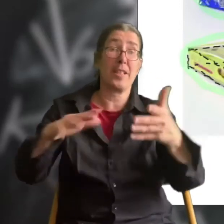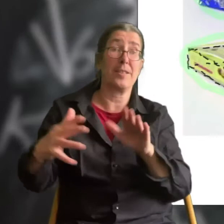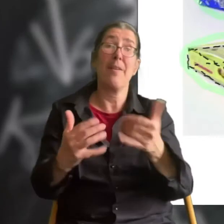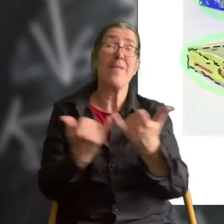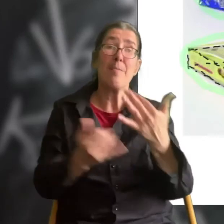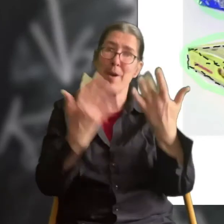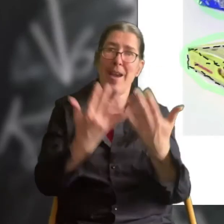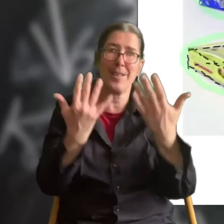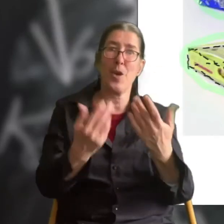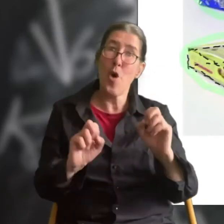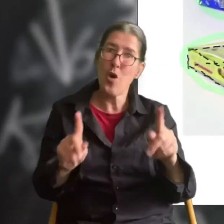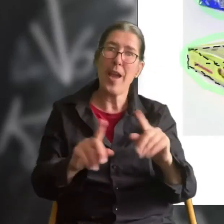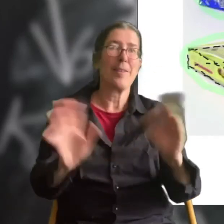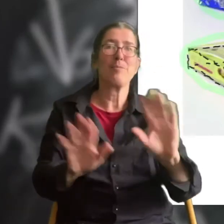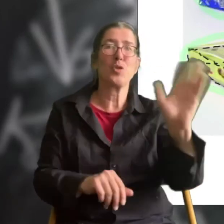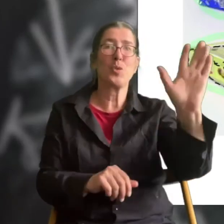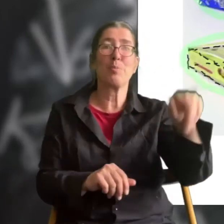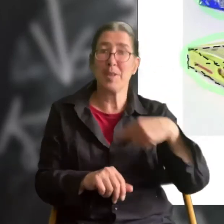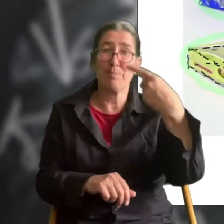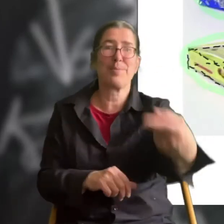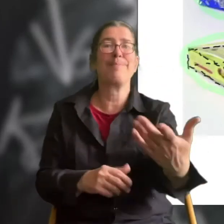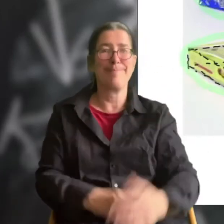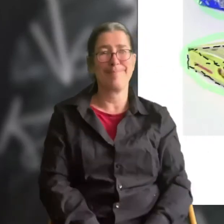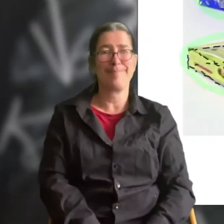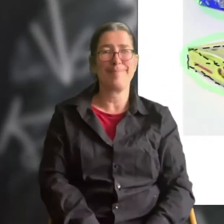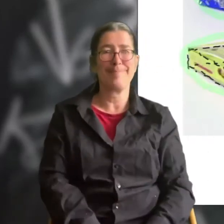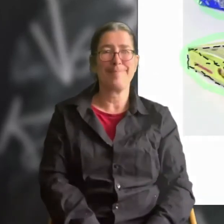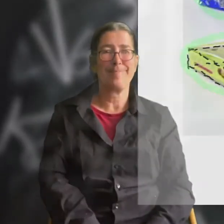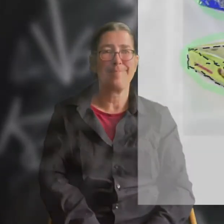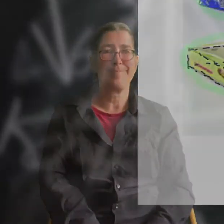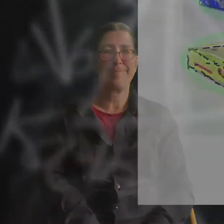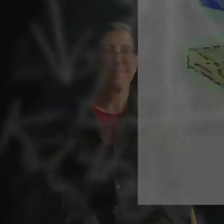Volumen eines Prismas berechnet. Okay, also tschüss, bis zum nächsten Mal.